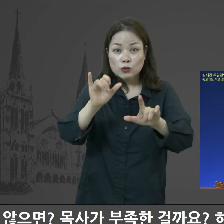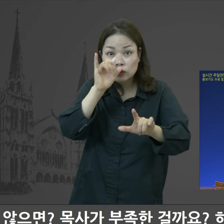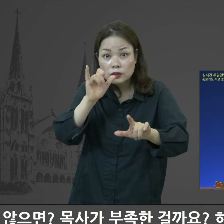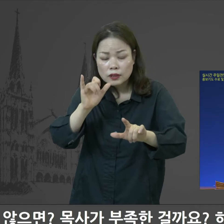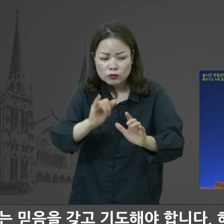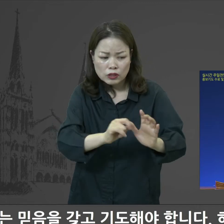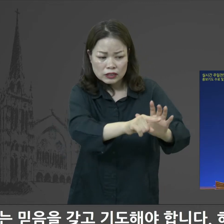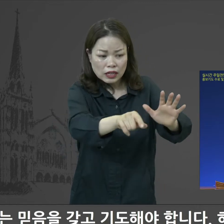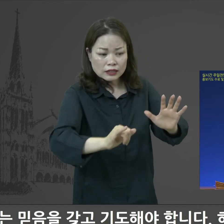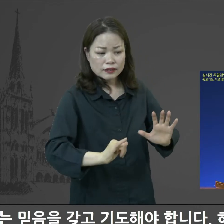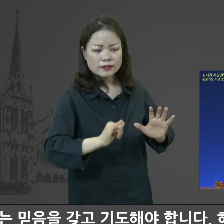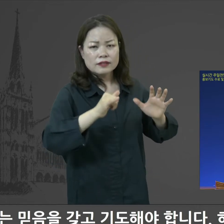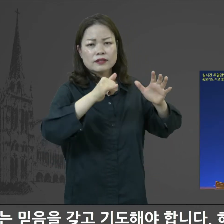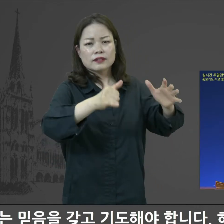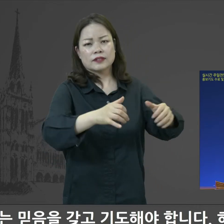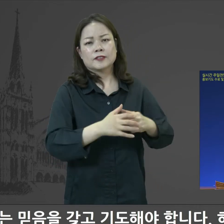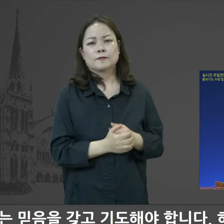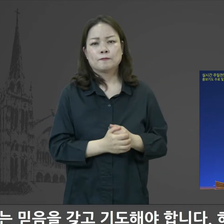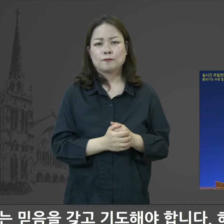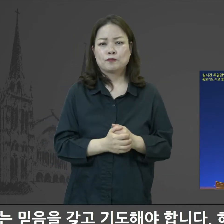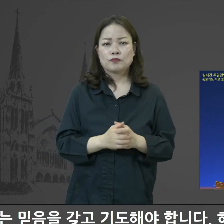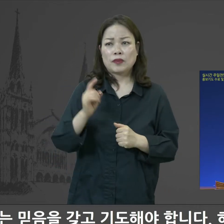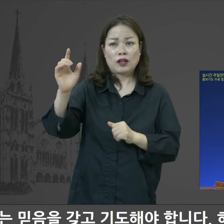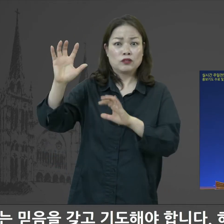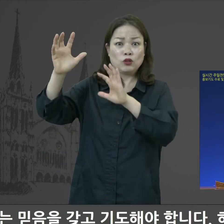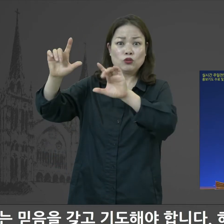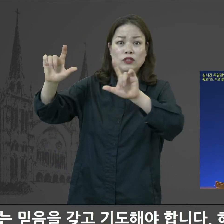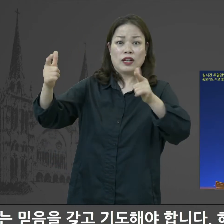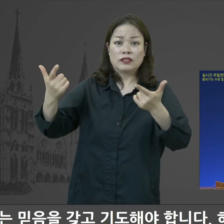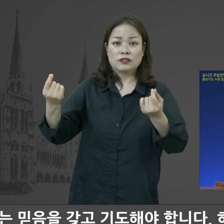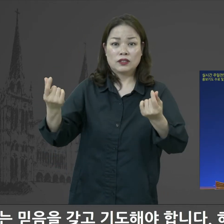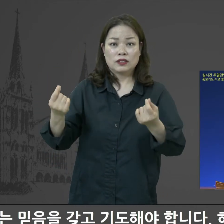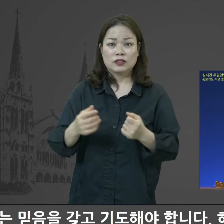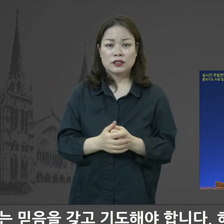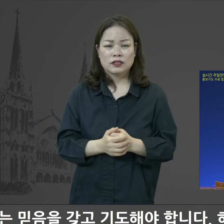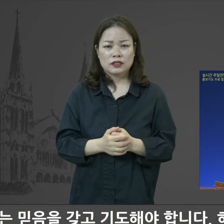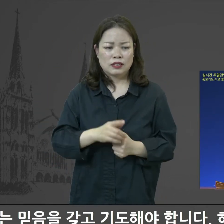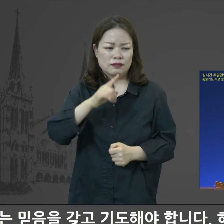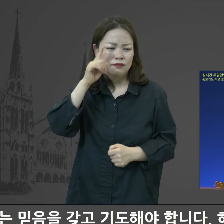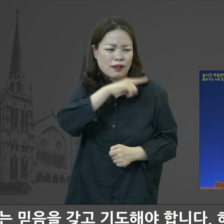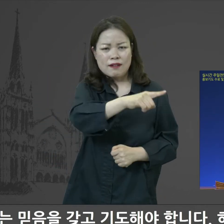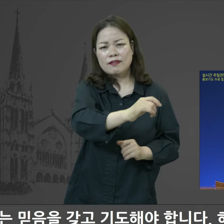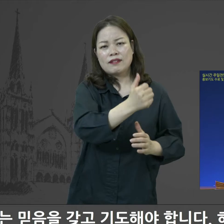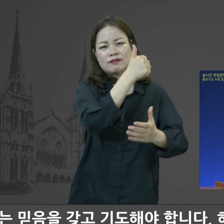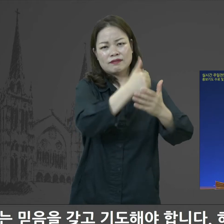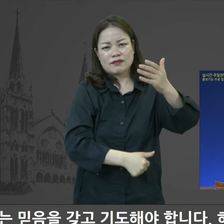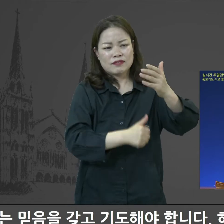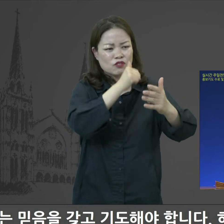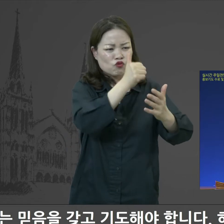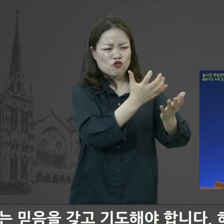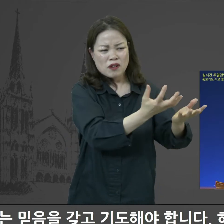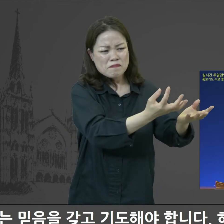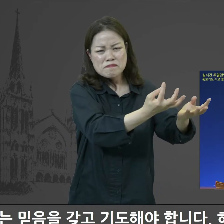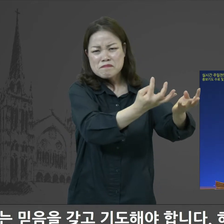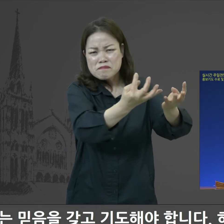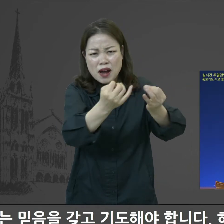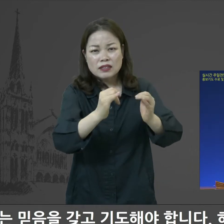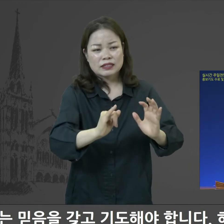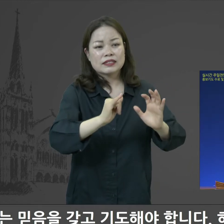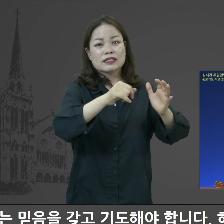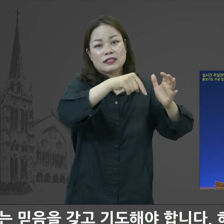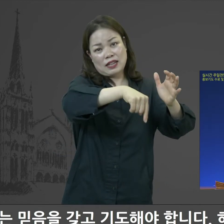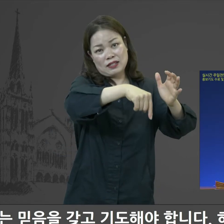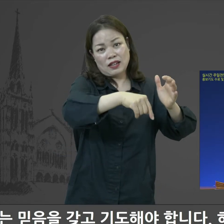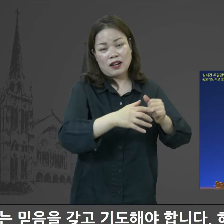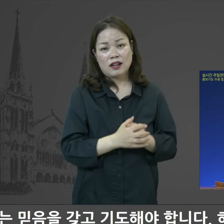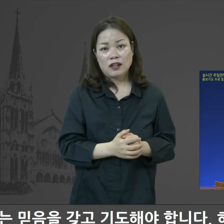살아가는 세상은 파라다이스, 천국이 아닙니다. 타락한 세상이죠. 결국 죽음을 향해 달려가는